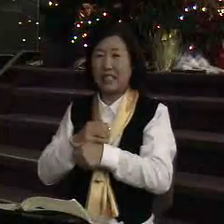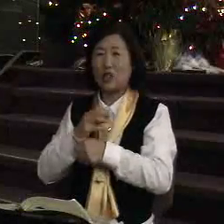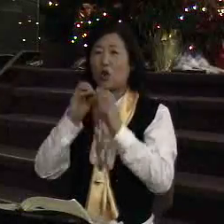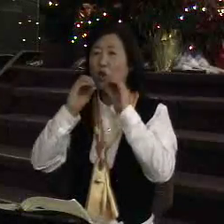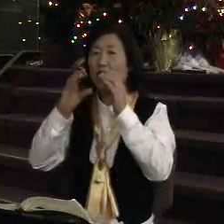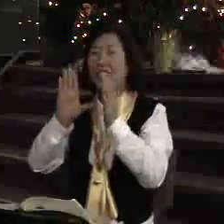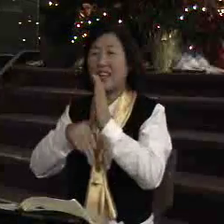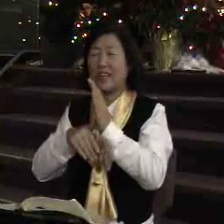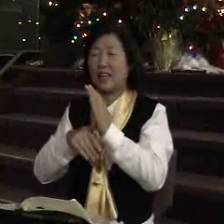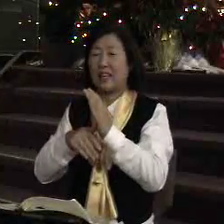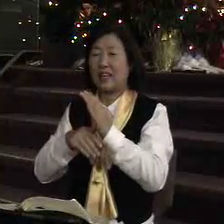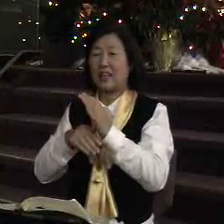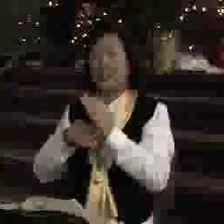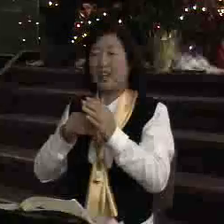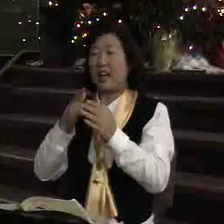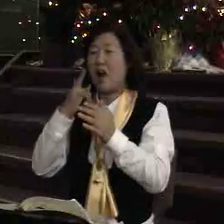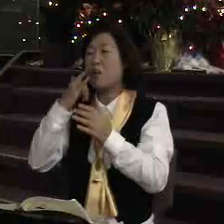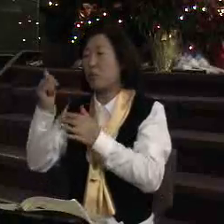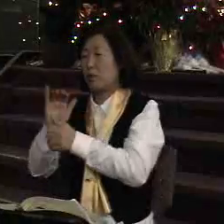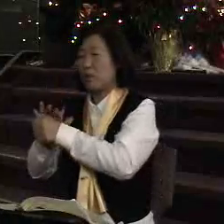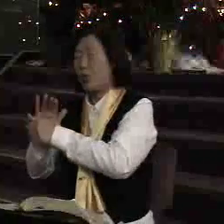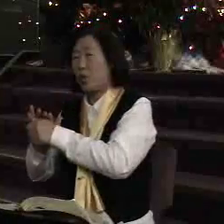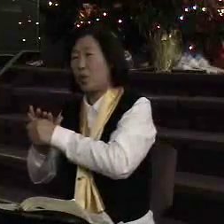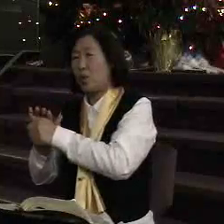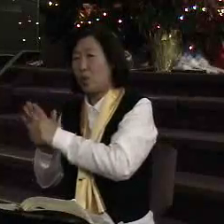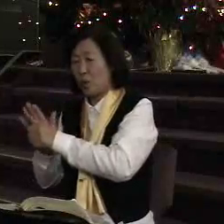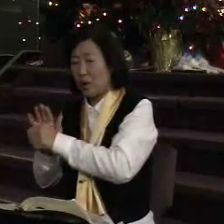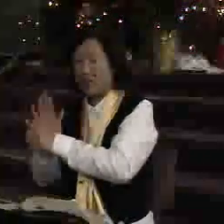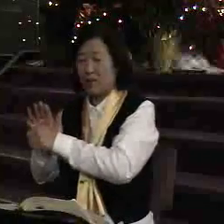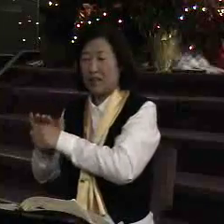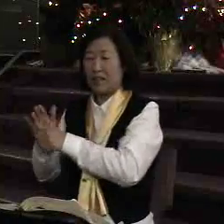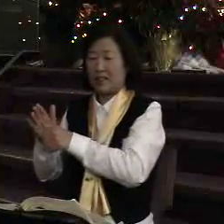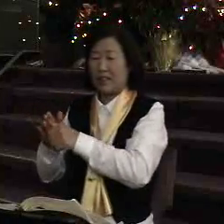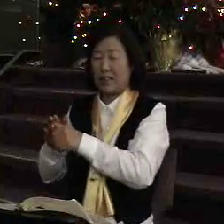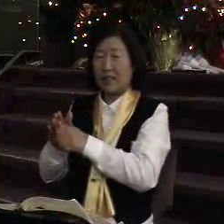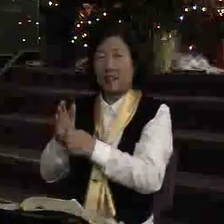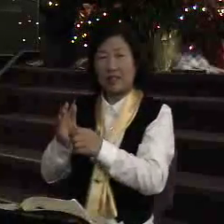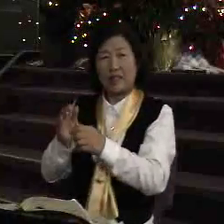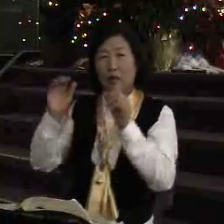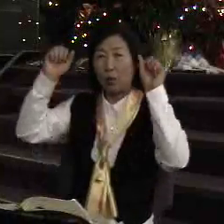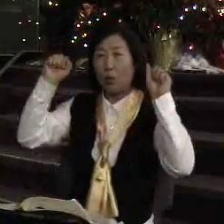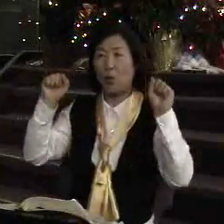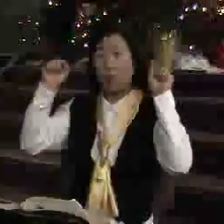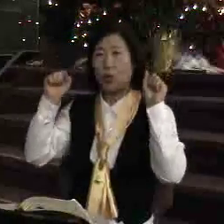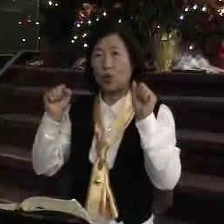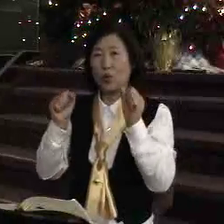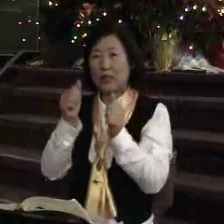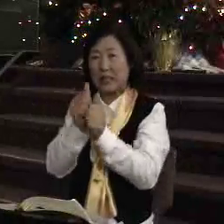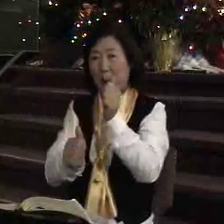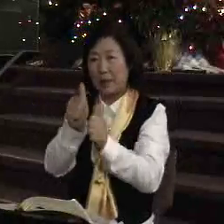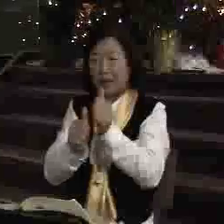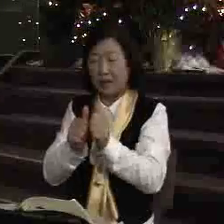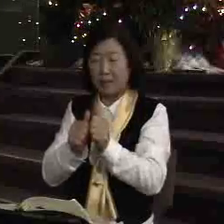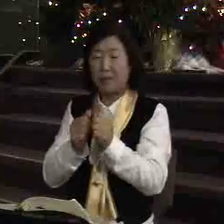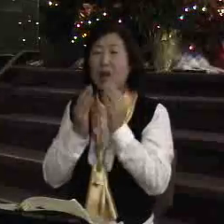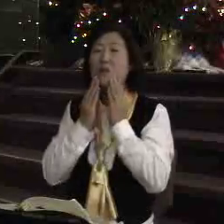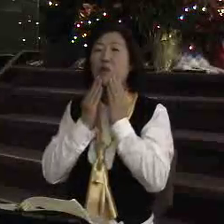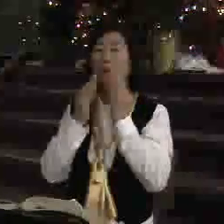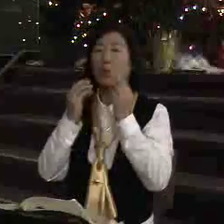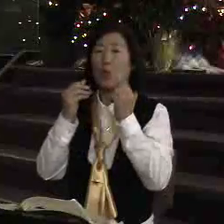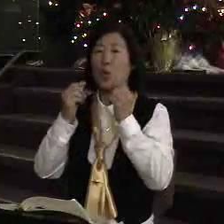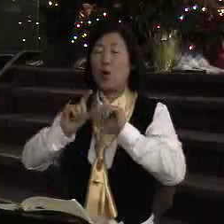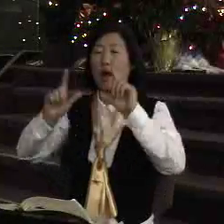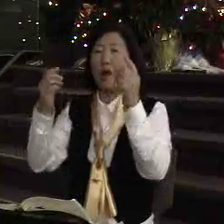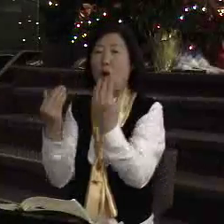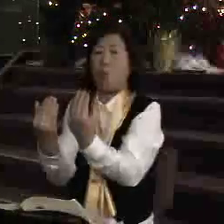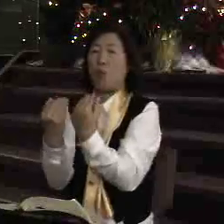와서 부모님을 돕고 그때 막 이제 플레이 준결승전이었는데 토요일 날 하는 거예요. 토요일 날. 여러분 보통 풋볼이